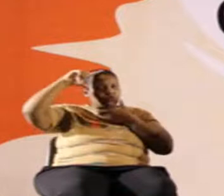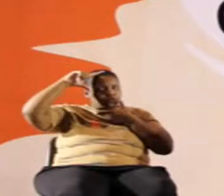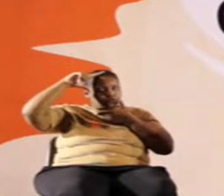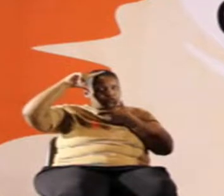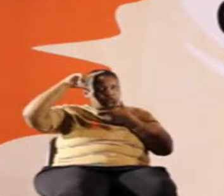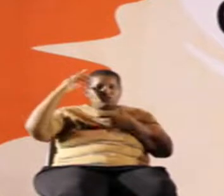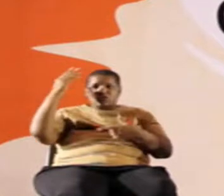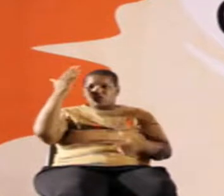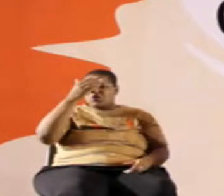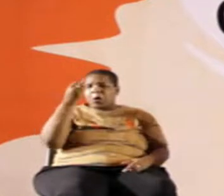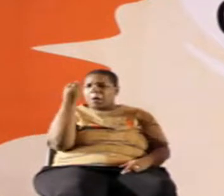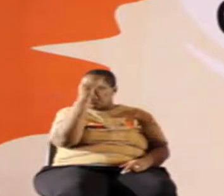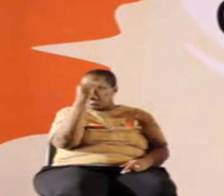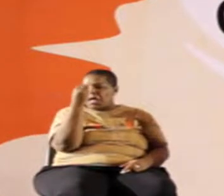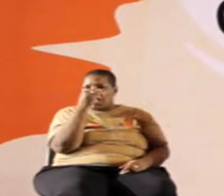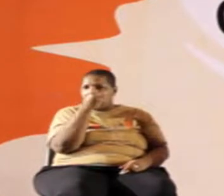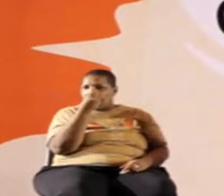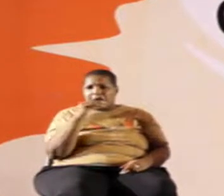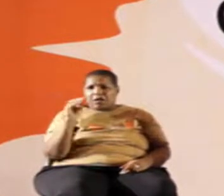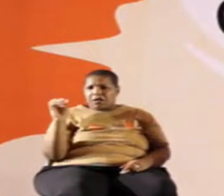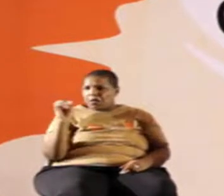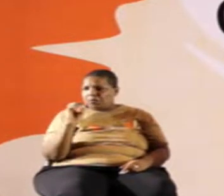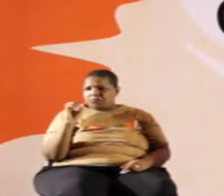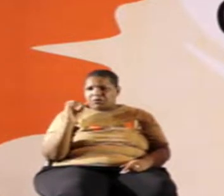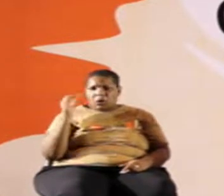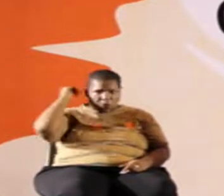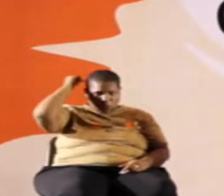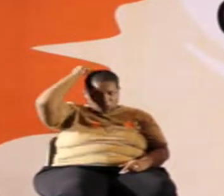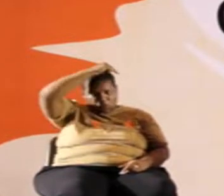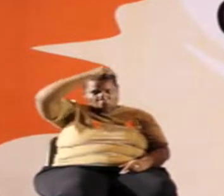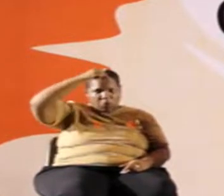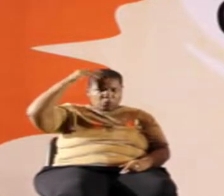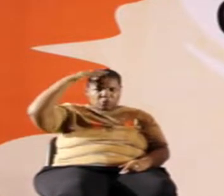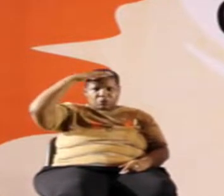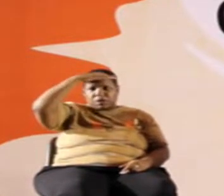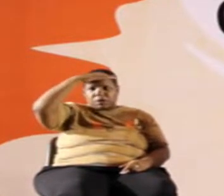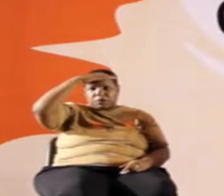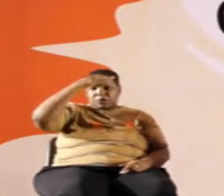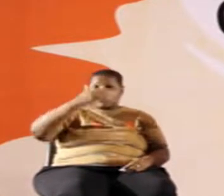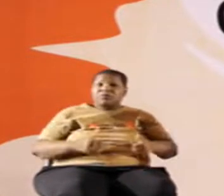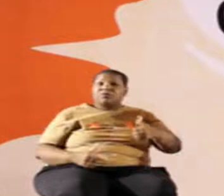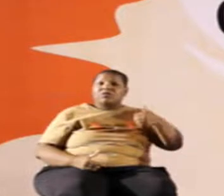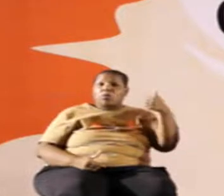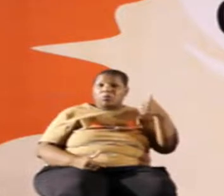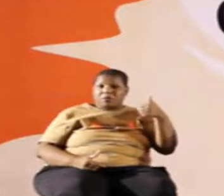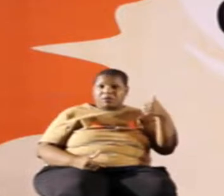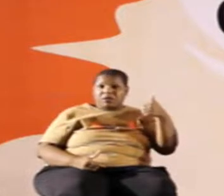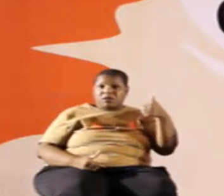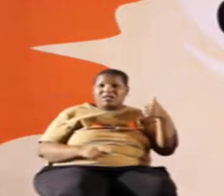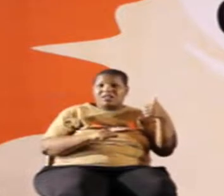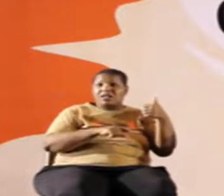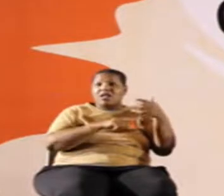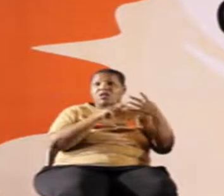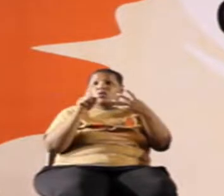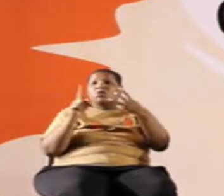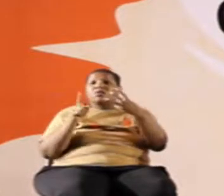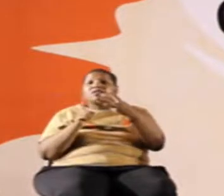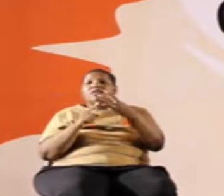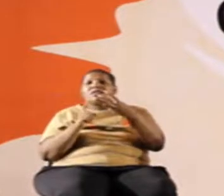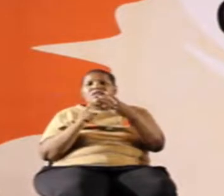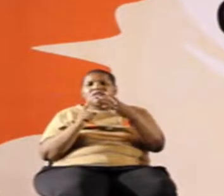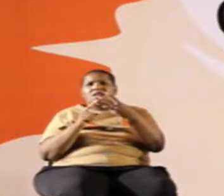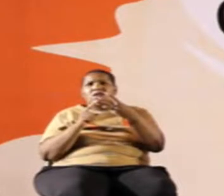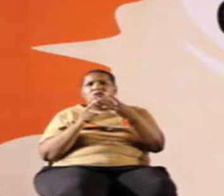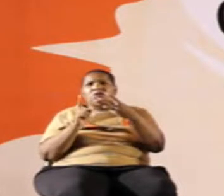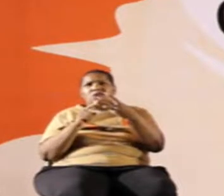gente não vê a maquiagem, não é? Pano na cabeça, é o primeiro disco. Já no terceiro disco, se eu não me engano, é